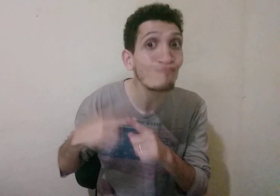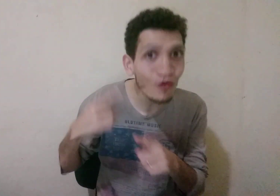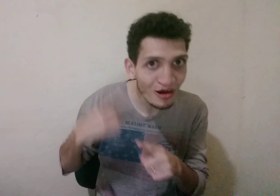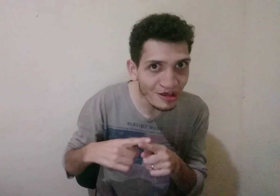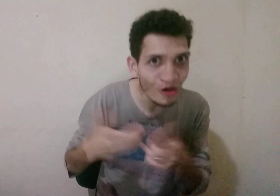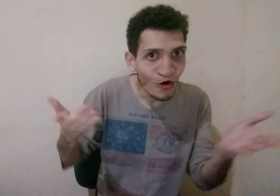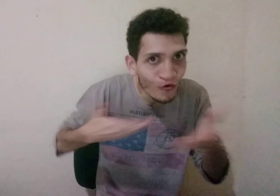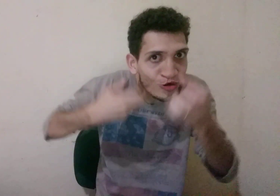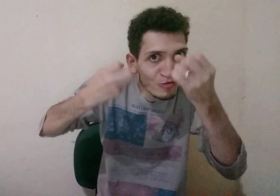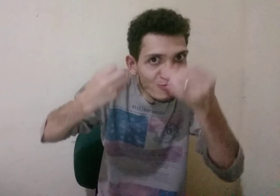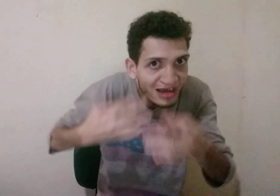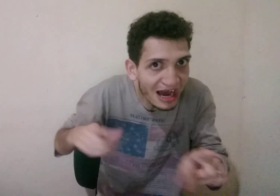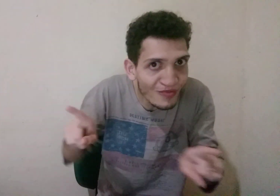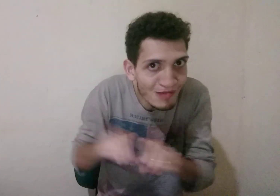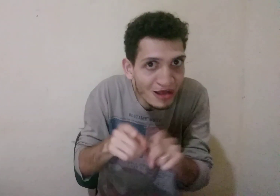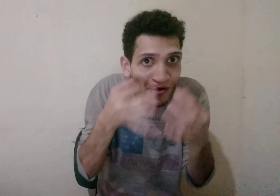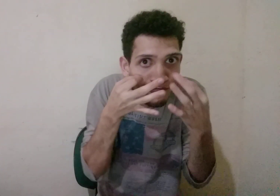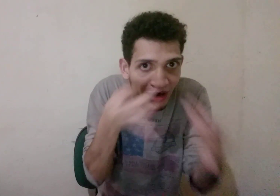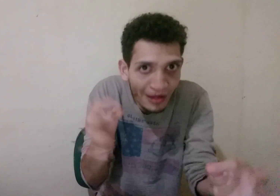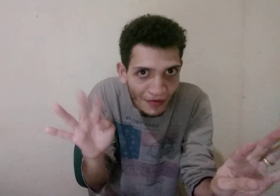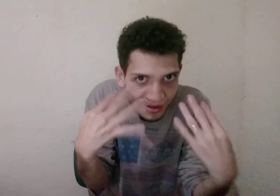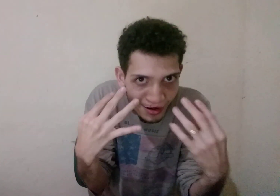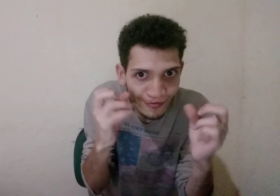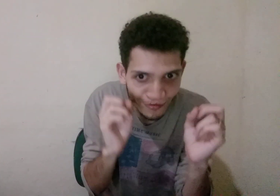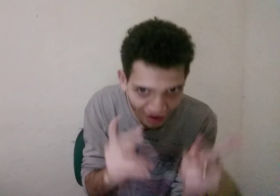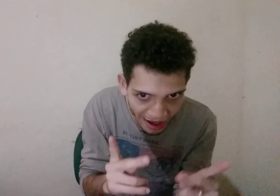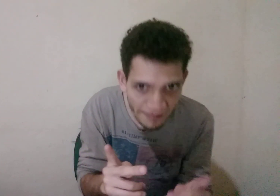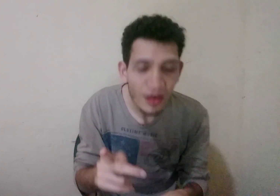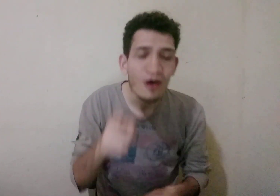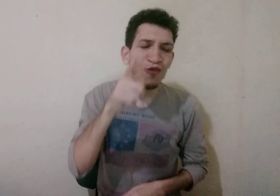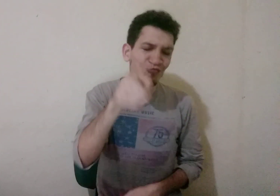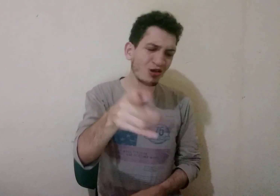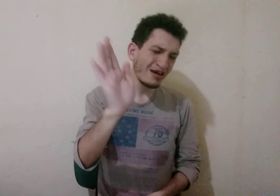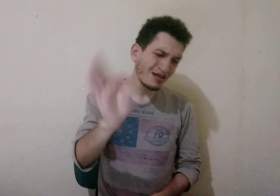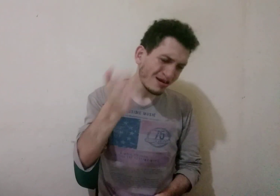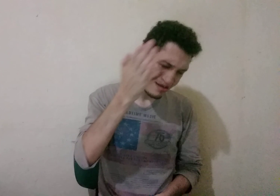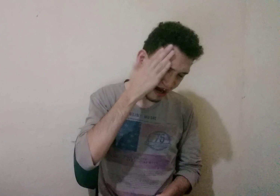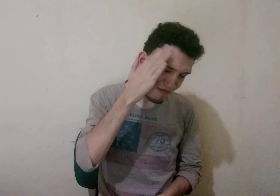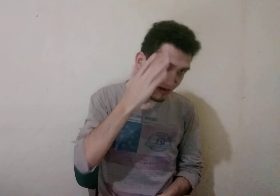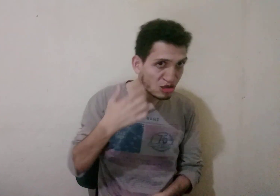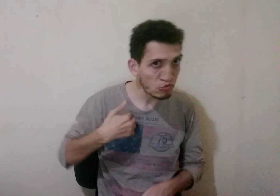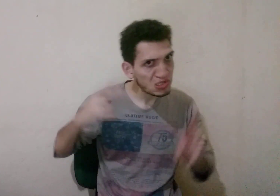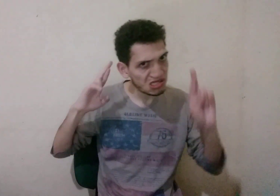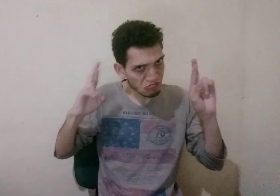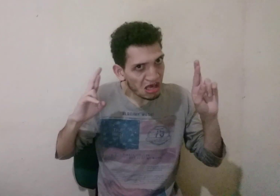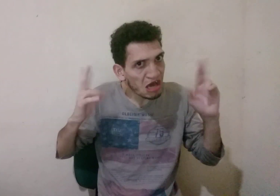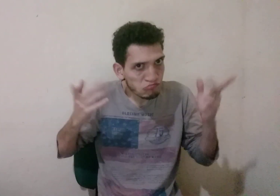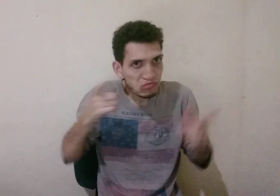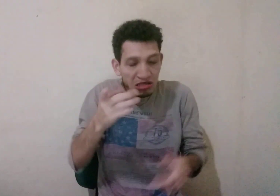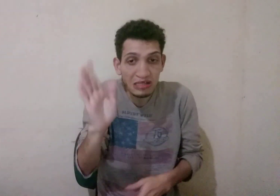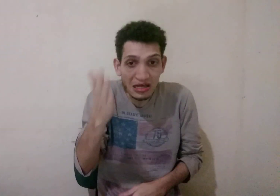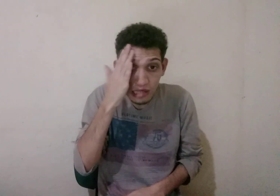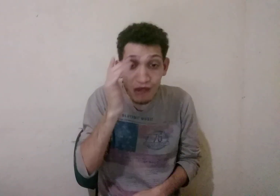por quê? Hoje eu vou te explicar também, então presta atenção, ok? Você já sabe, eu espero, você já sabe